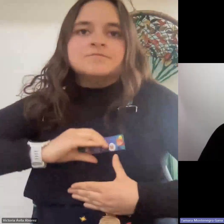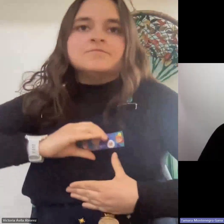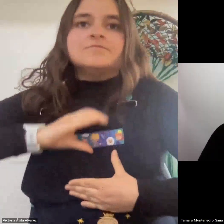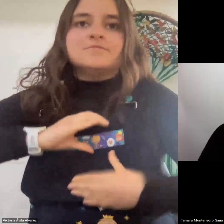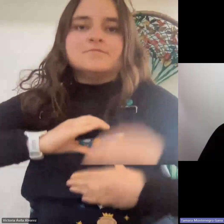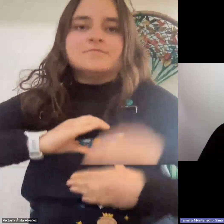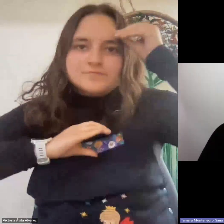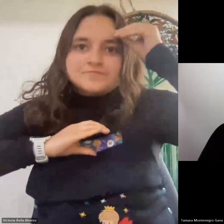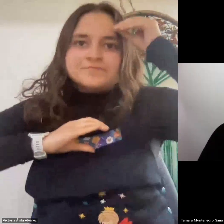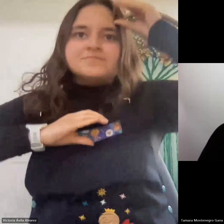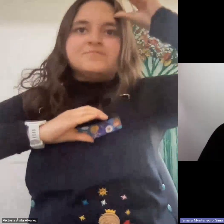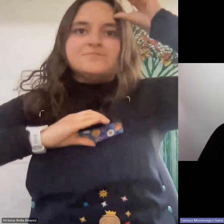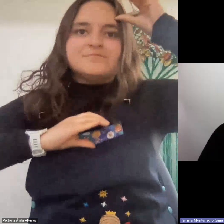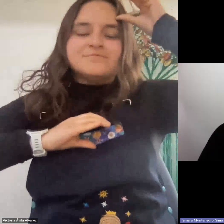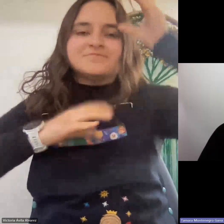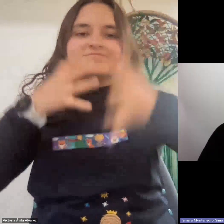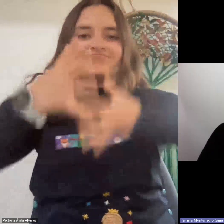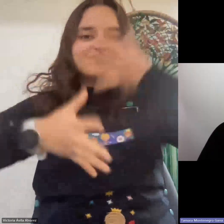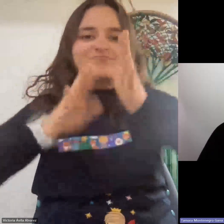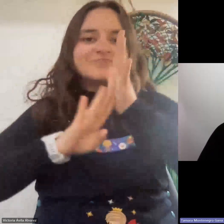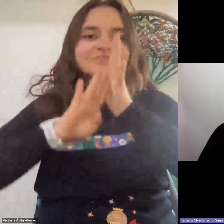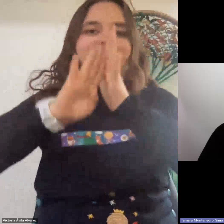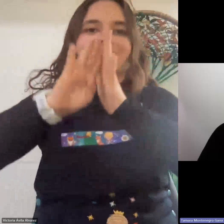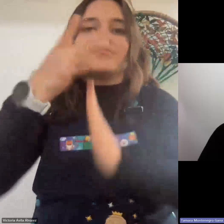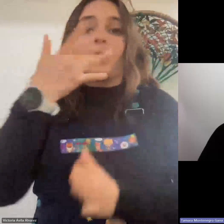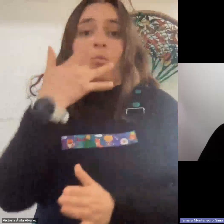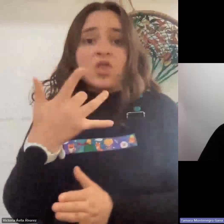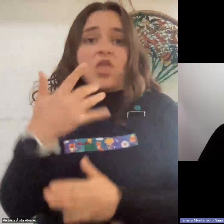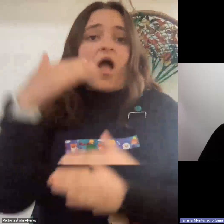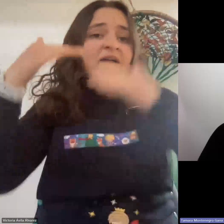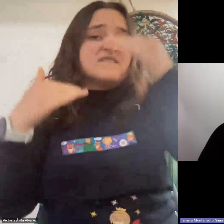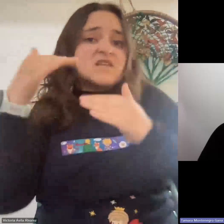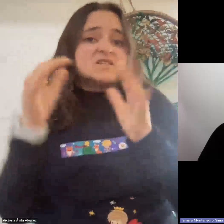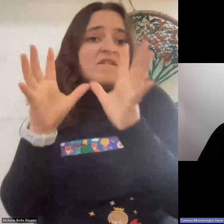adquiriendo y vaya generando más